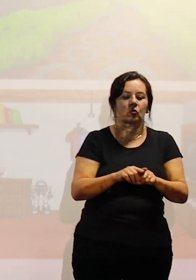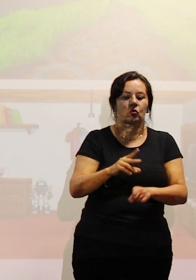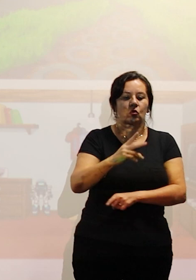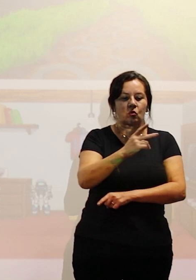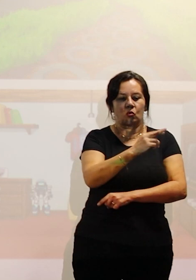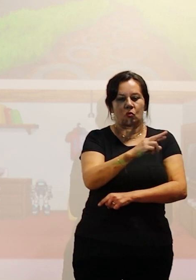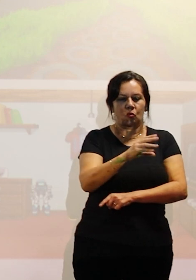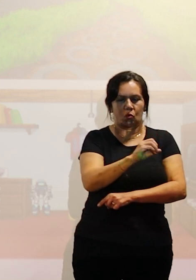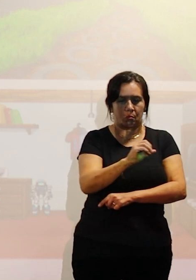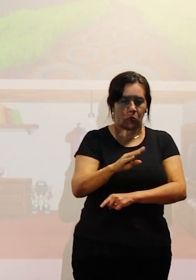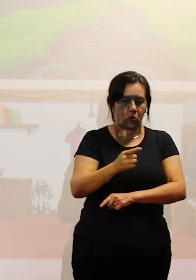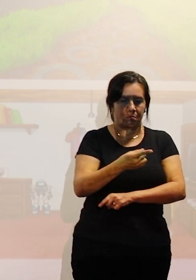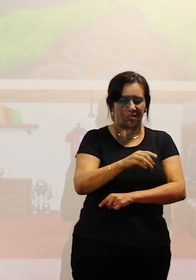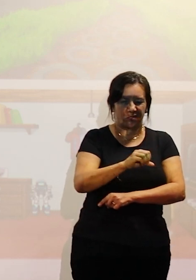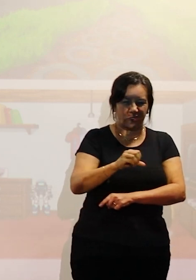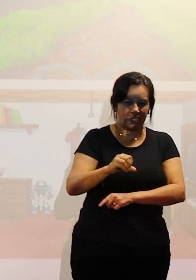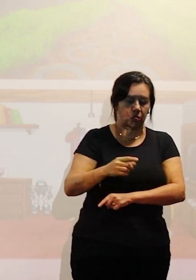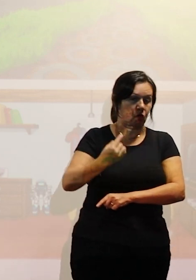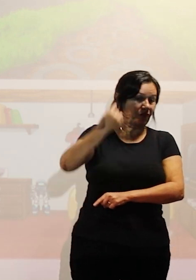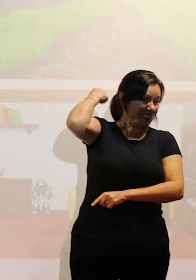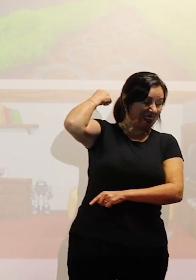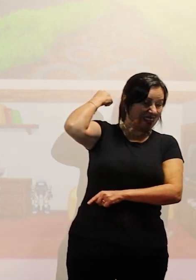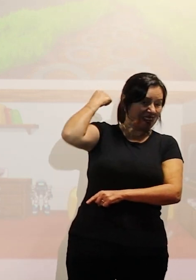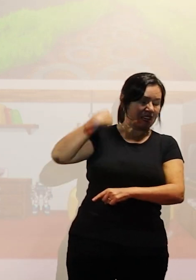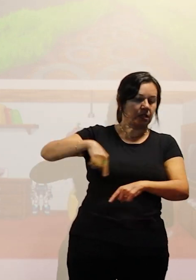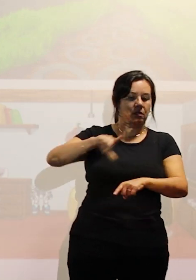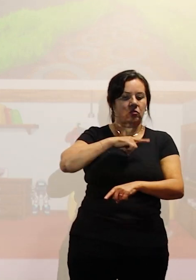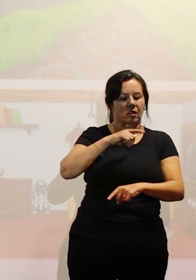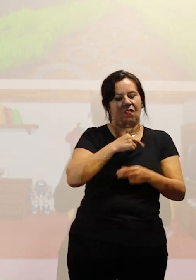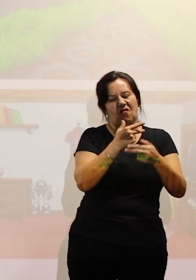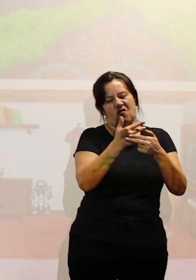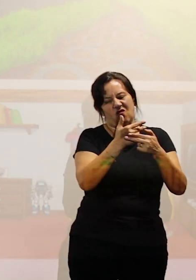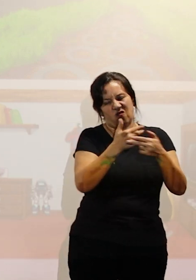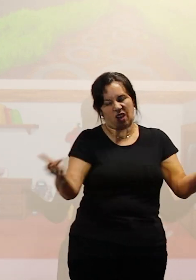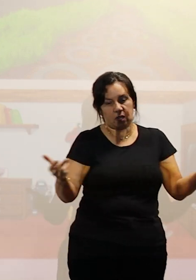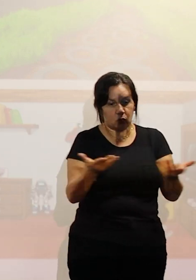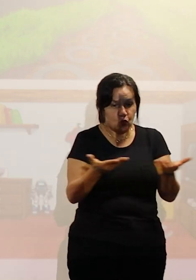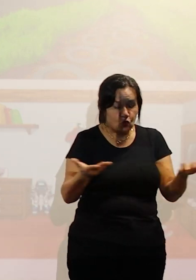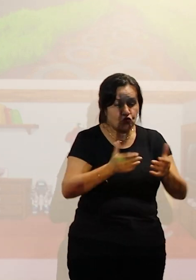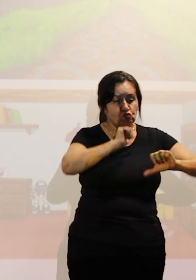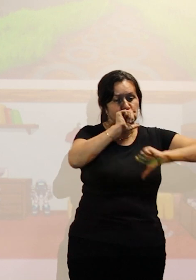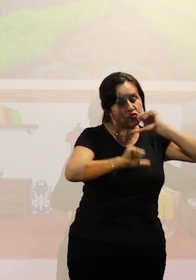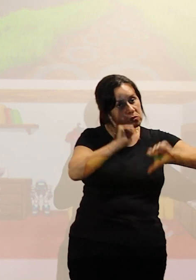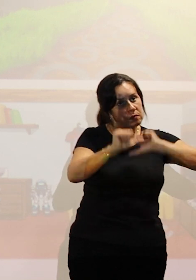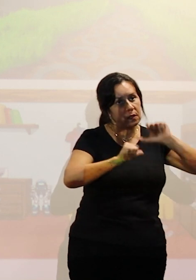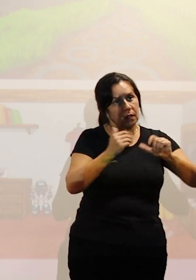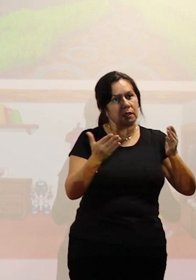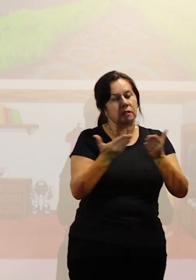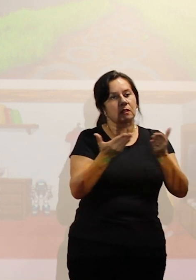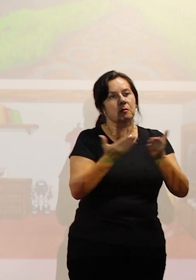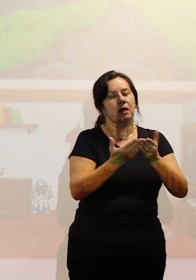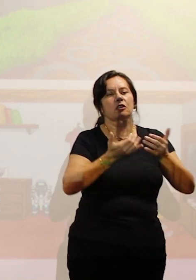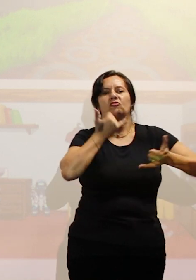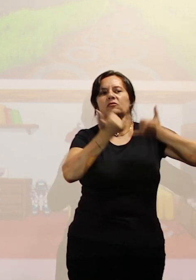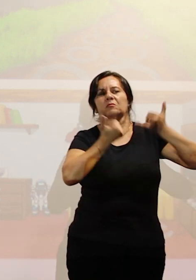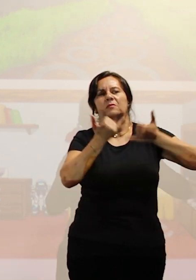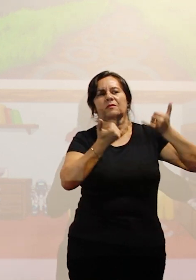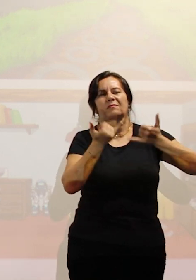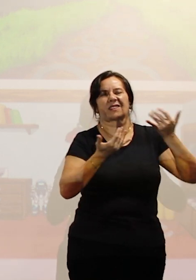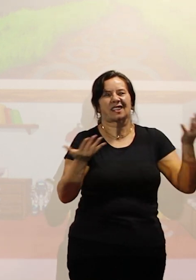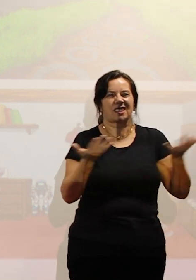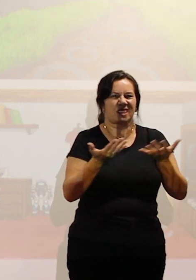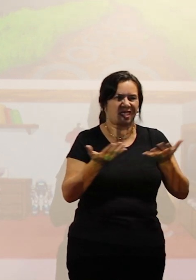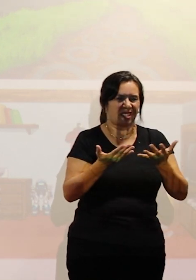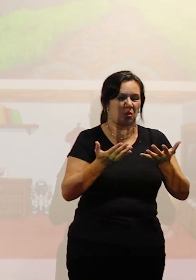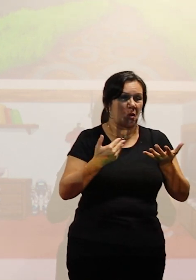uma coisa que ainda nos anos 90 estava comum, mais do que hoje, essa questão, né, de robôs de brinquedo. A gente já tinha mais esse apelo